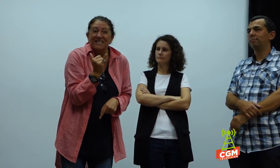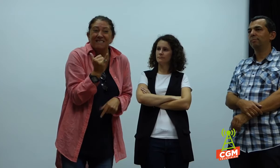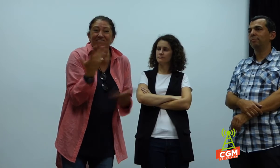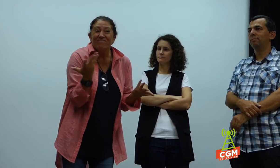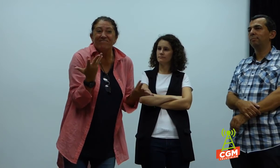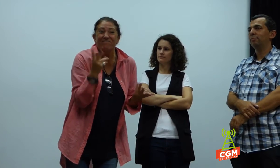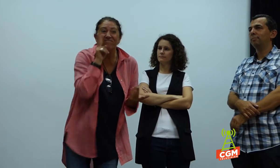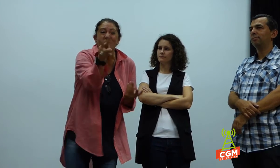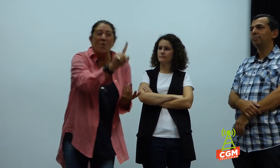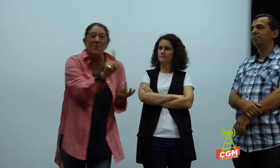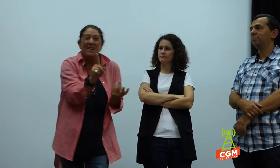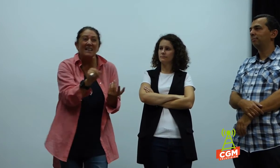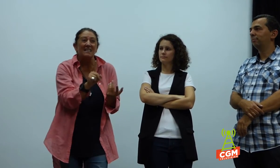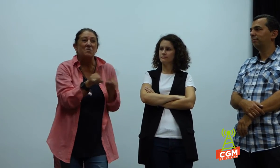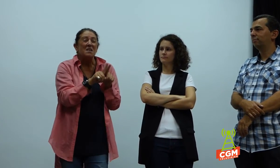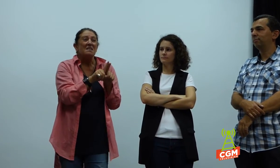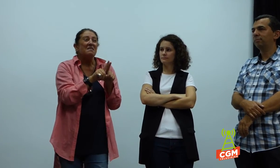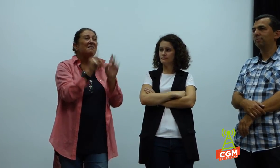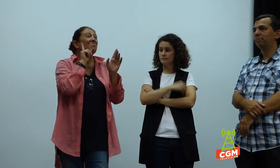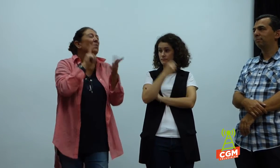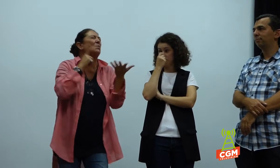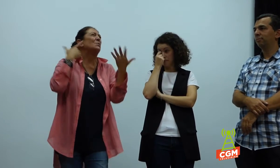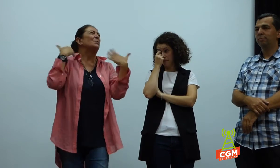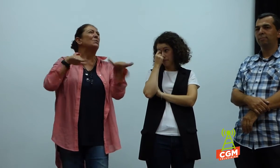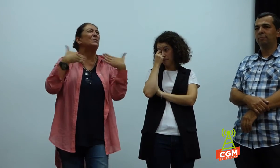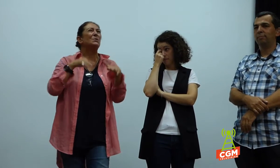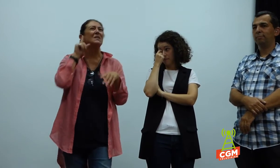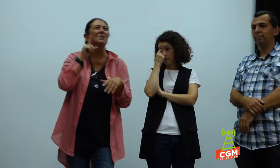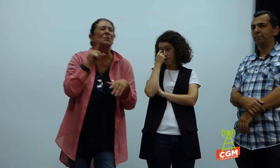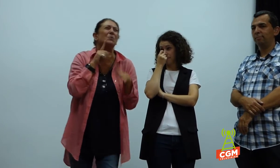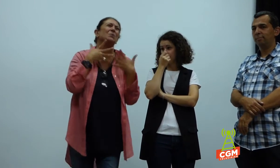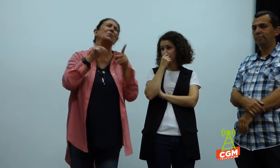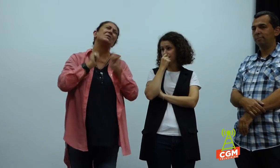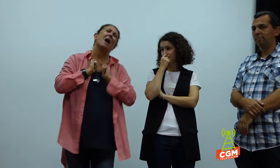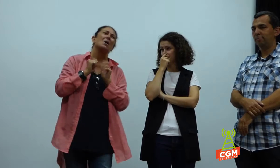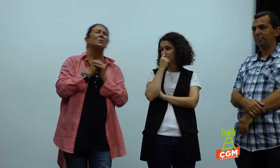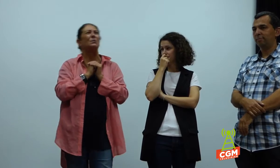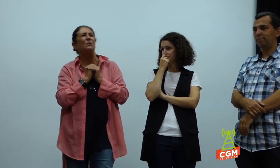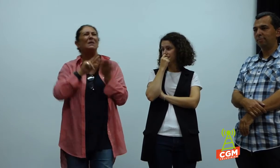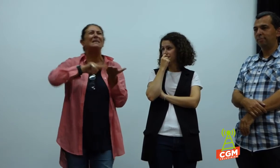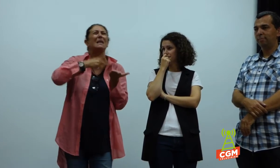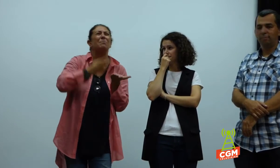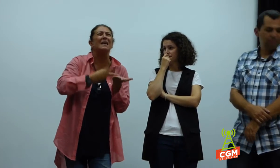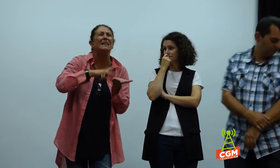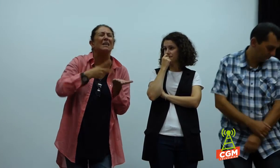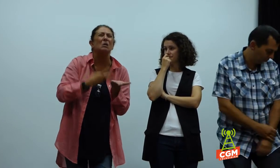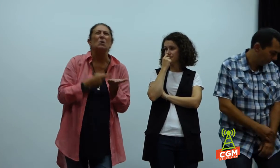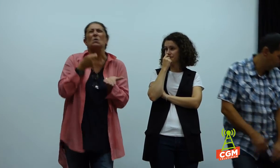invisible, sabéis que es una discapacidad que es invisible, vamos por la calle y no se nos ve. Entonces es una persona que